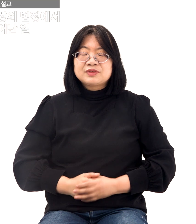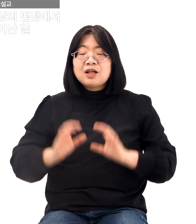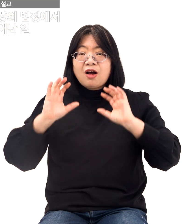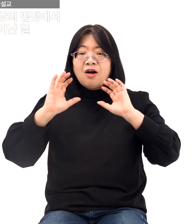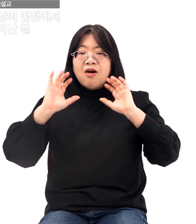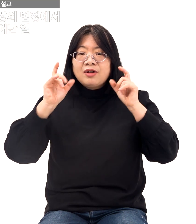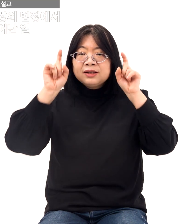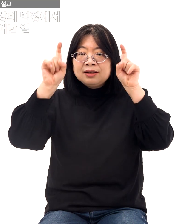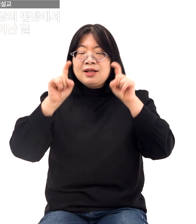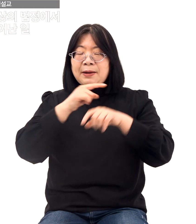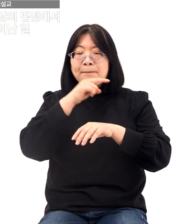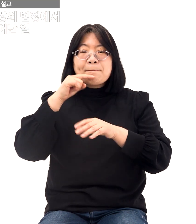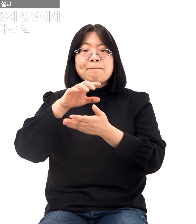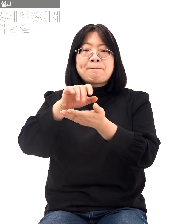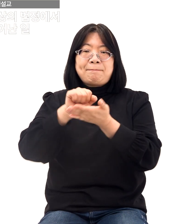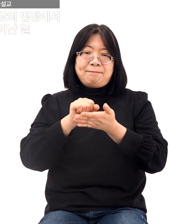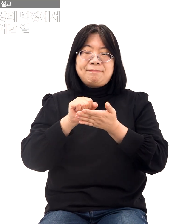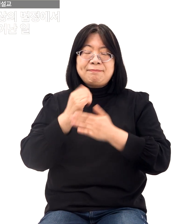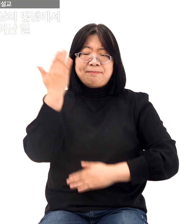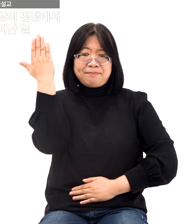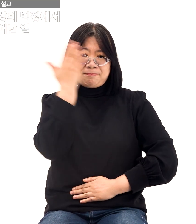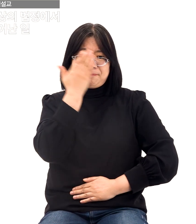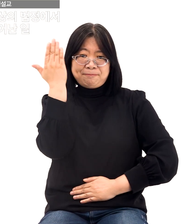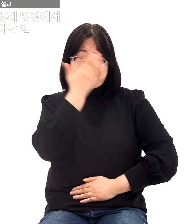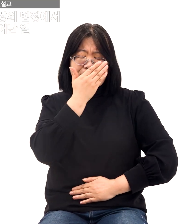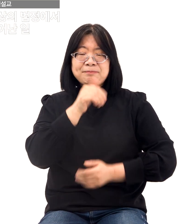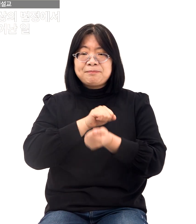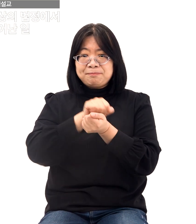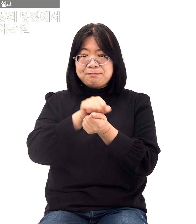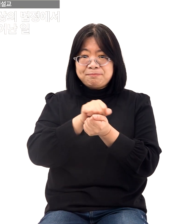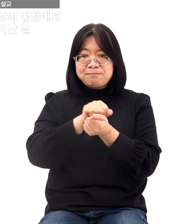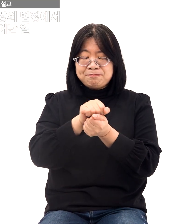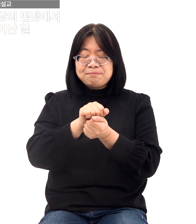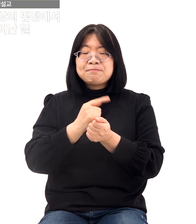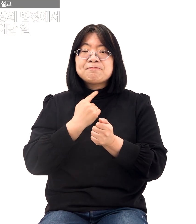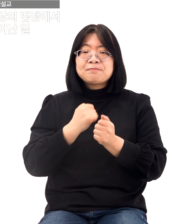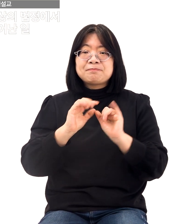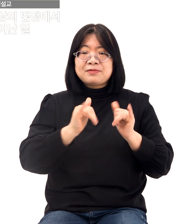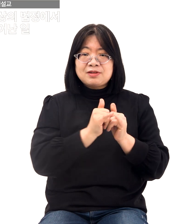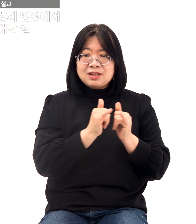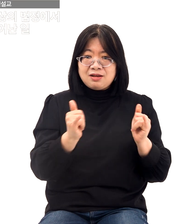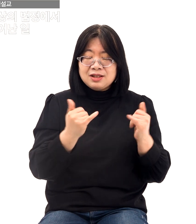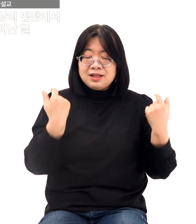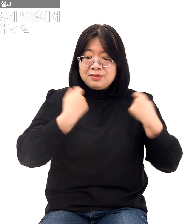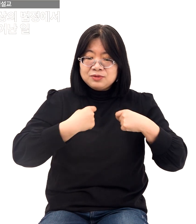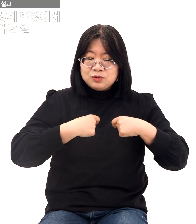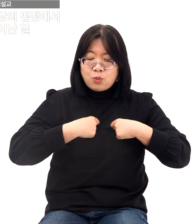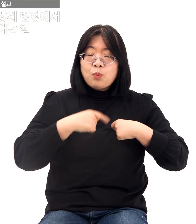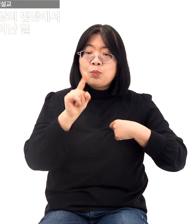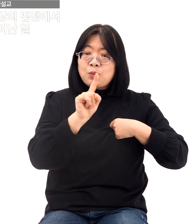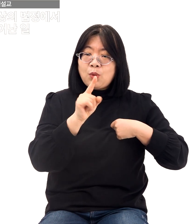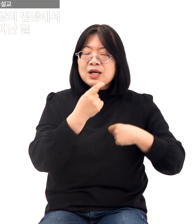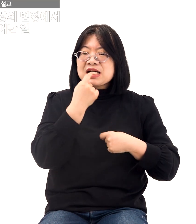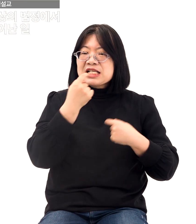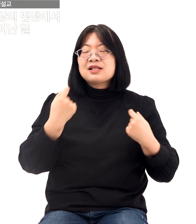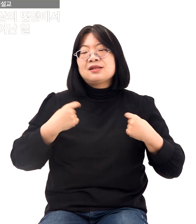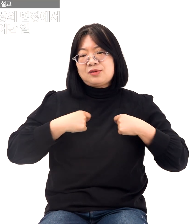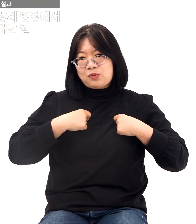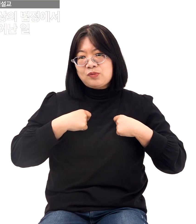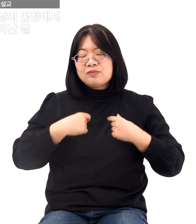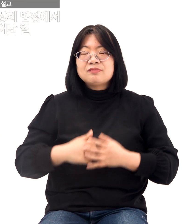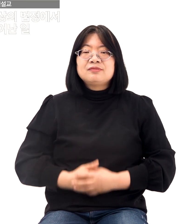어린 양의 피로 깨끗게 씻음을 받은 백성들이 무슨 옷을 입고 있어요? 흰 옷을 입고